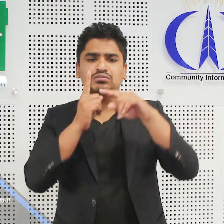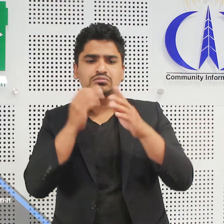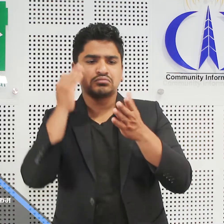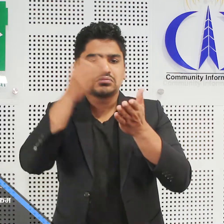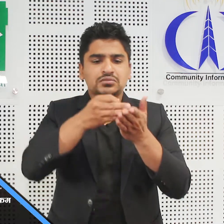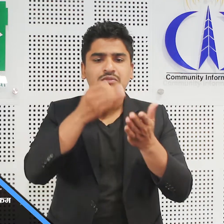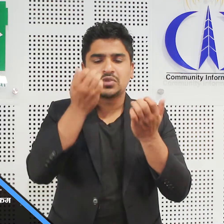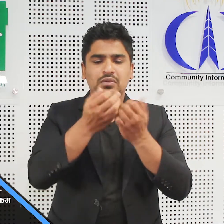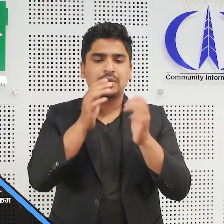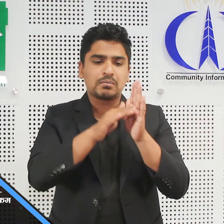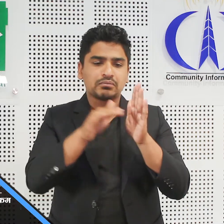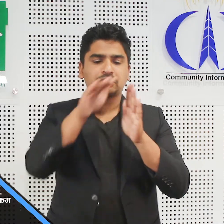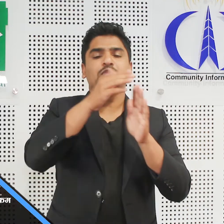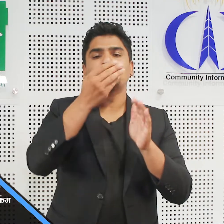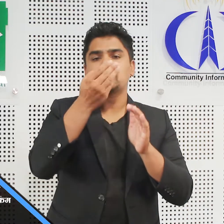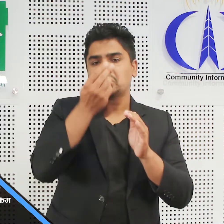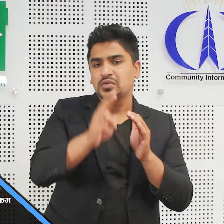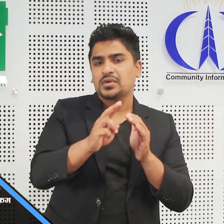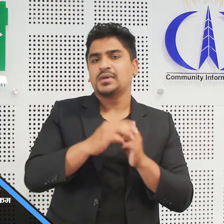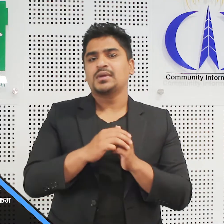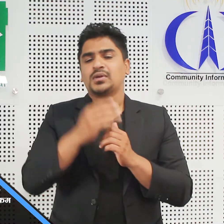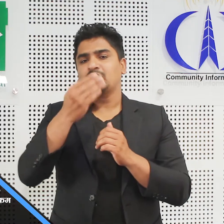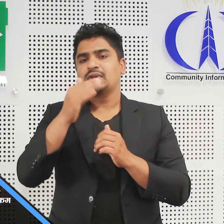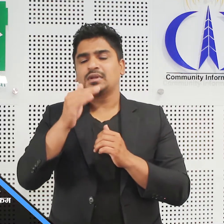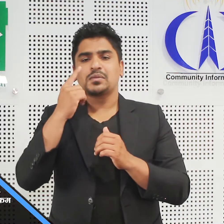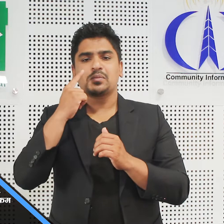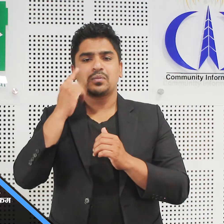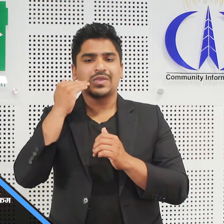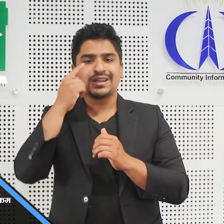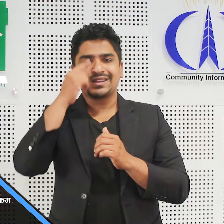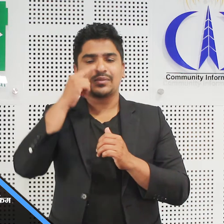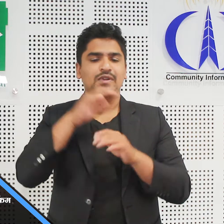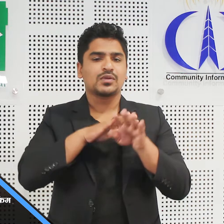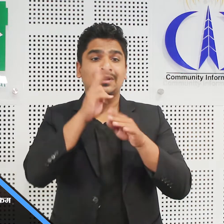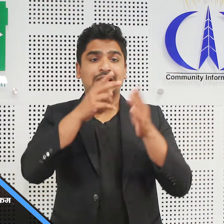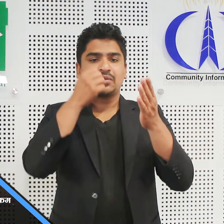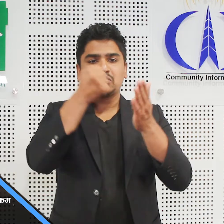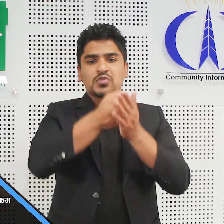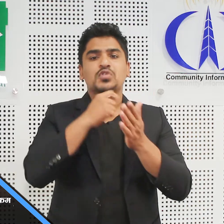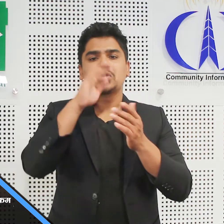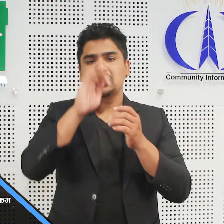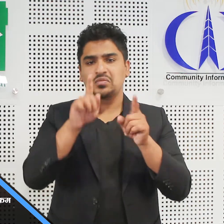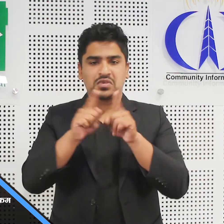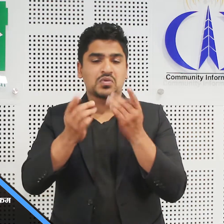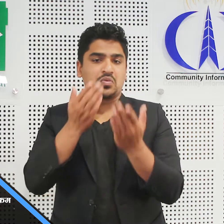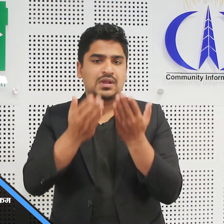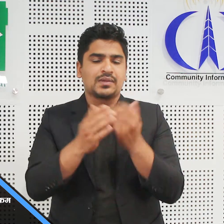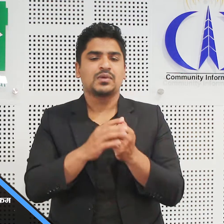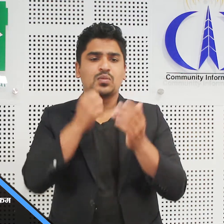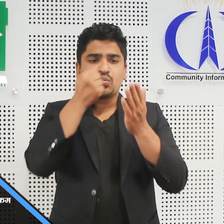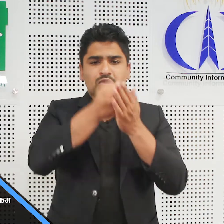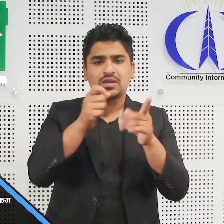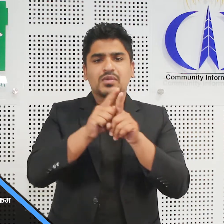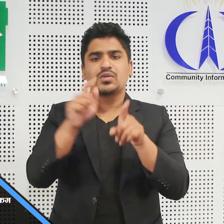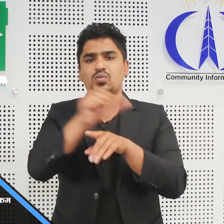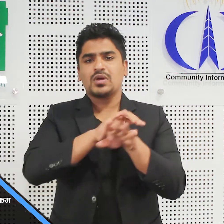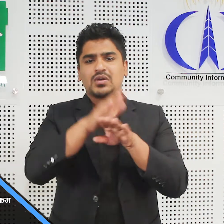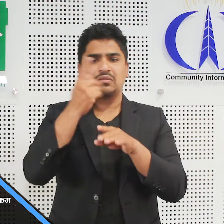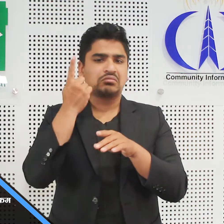महिला दिदीबहिनीहरू प्रभावित हुनुहुन्थ्यो उहाँहरूलाई चाहिँ स्थानीय तहले नै अलिकति केही जोड दिएको भए उहाँहरू अलिक माथि जान सक्नुहुन्थ्यो। अब हुन त महिला